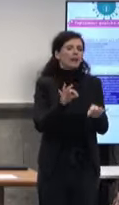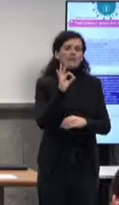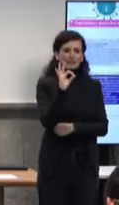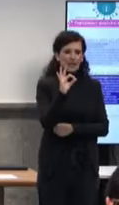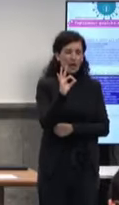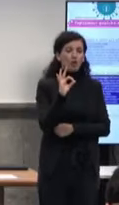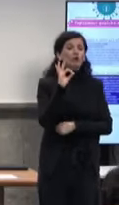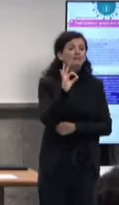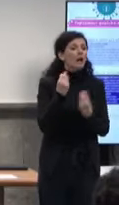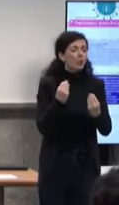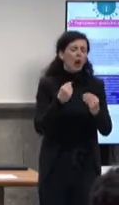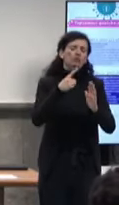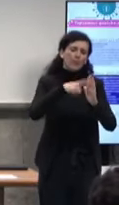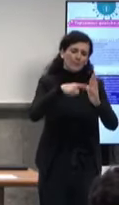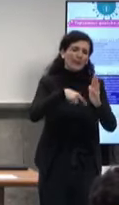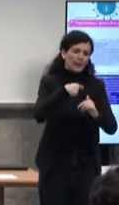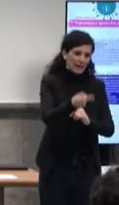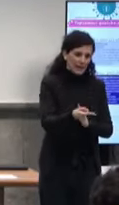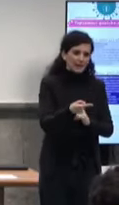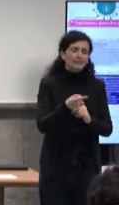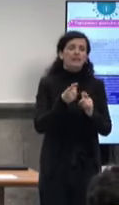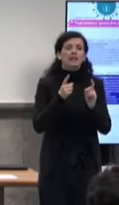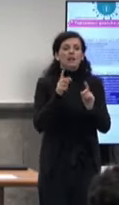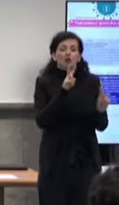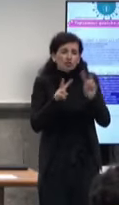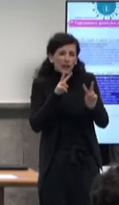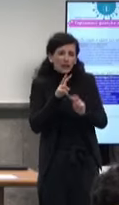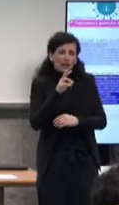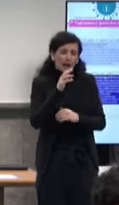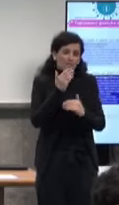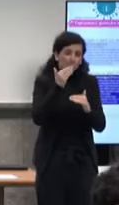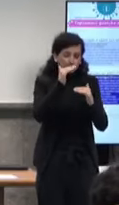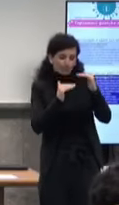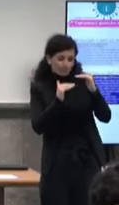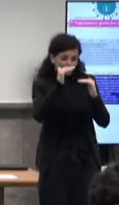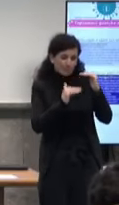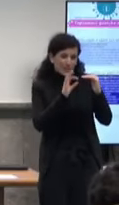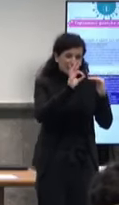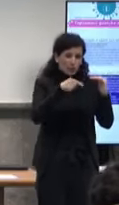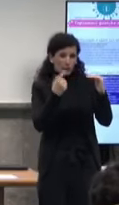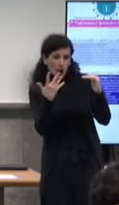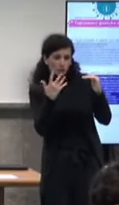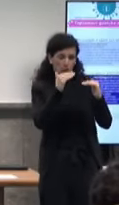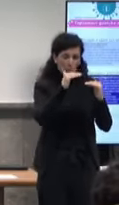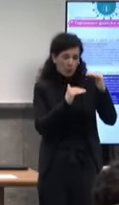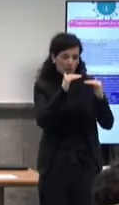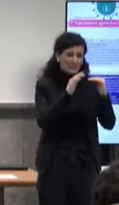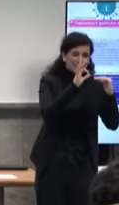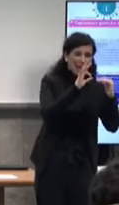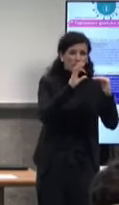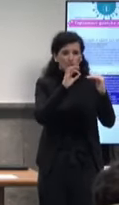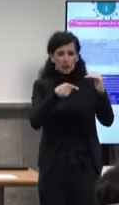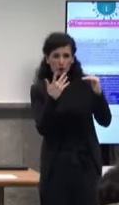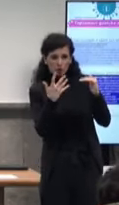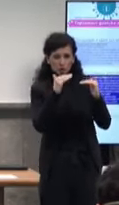dovremo mantenerlo più vicino possibile sotto lo 0 5 e sotto lo zigomo diciamo così da 0 0 5 in qualche modo e